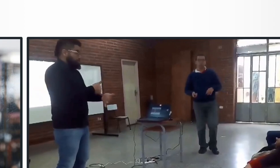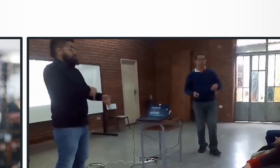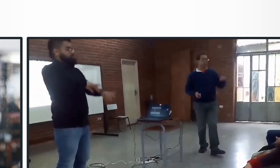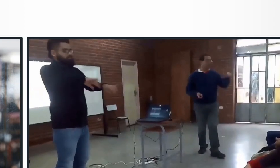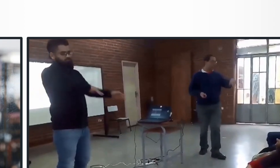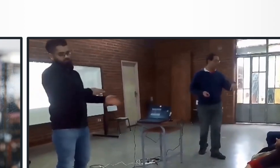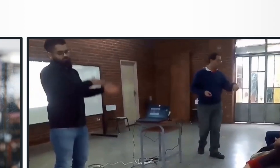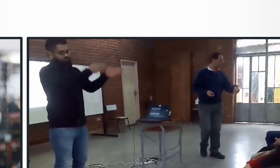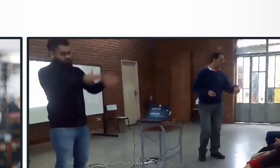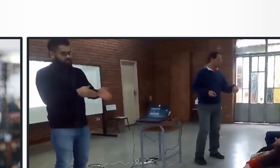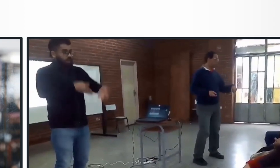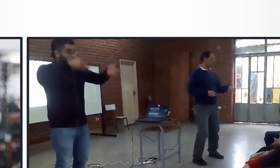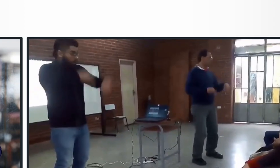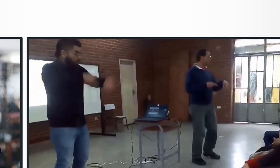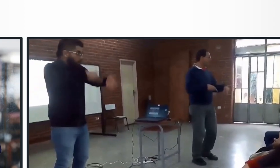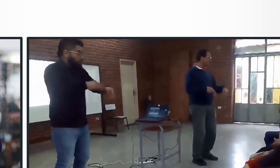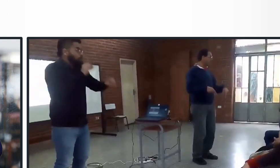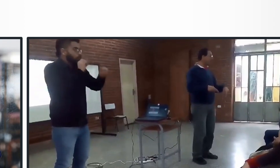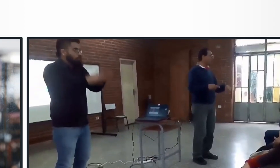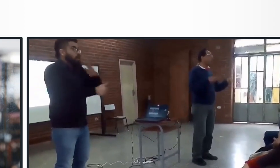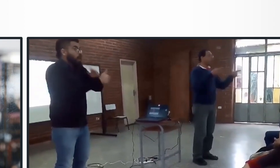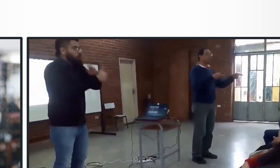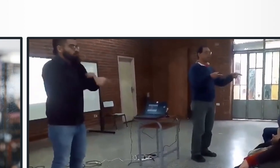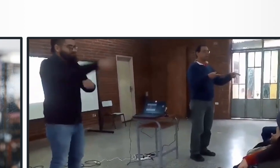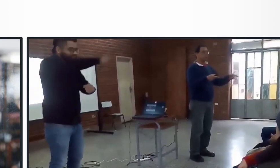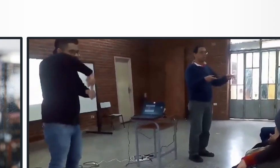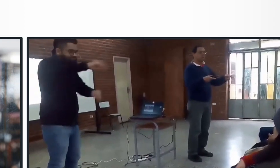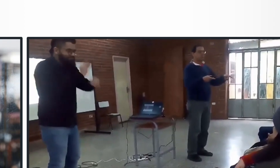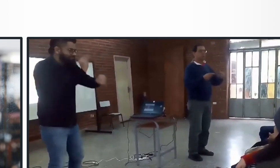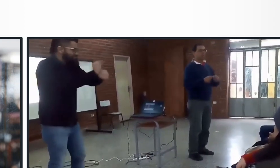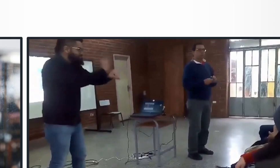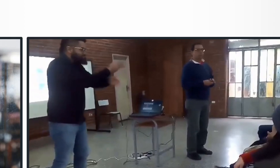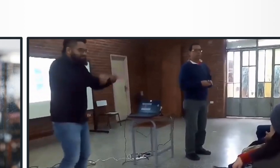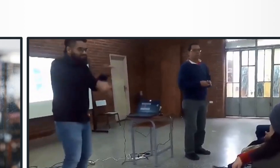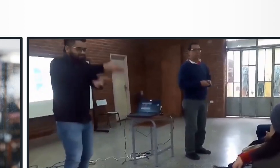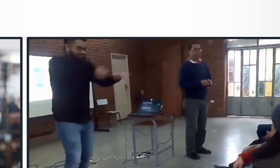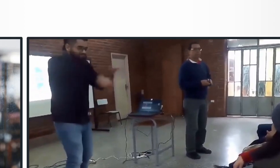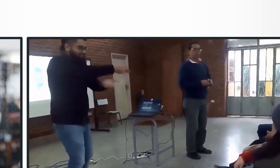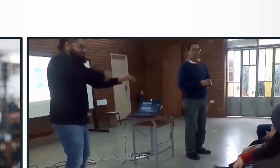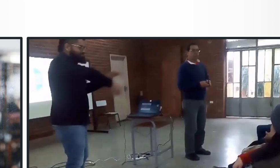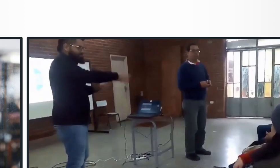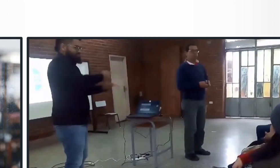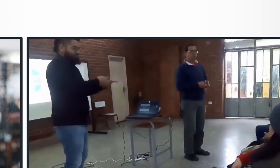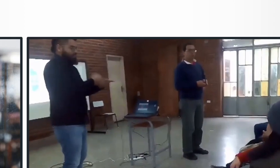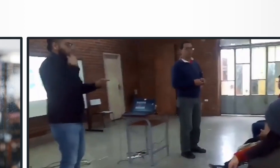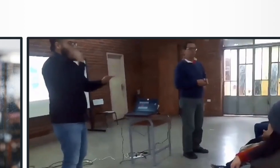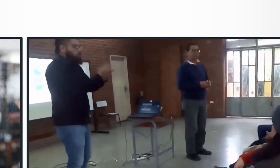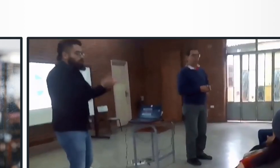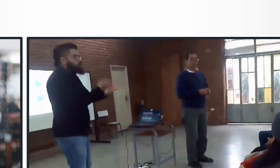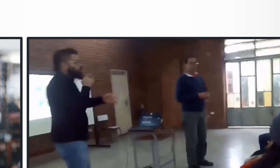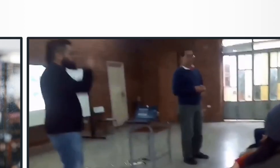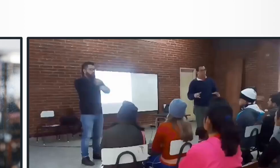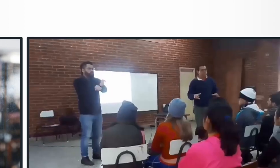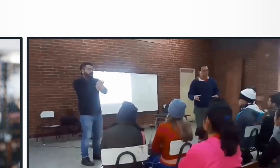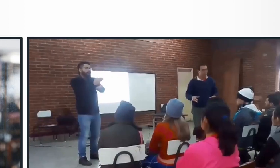con discapacidad auditiva, porque en ese tiempo, claro, hace 60 años atrás, el